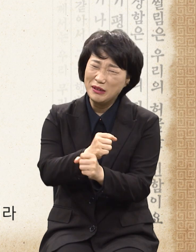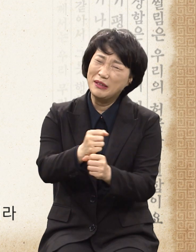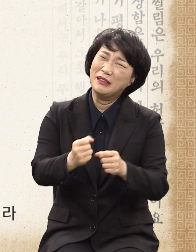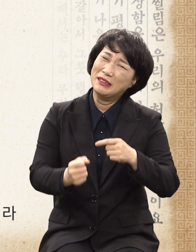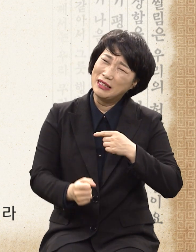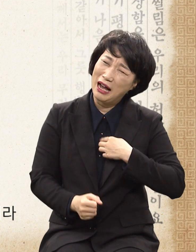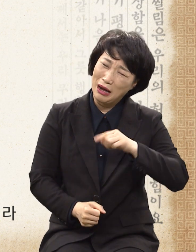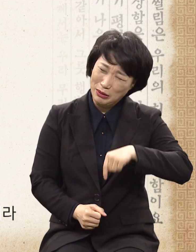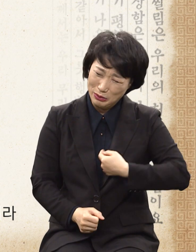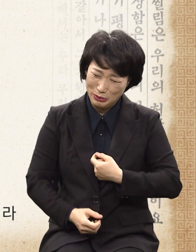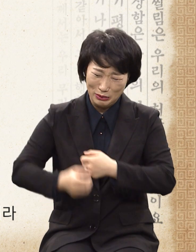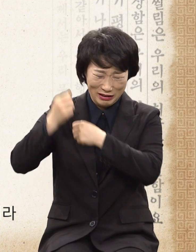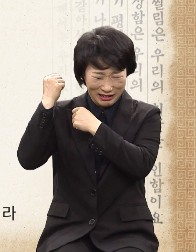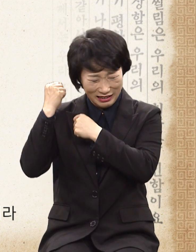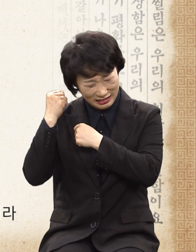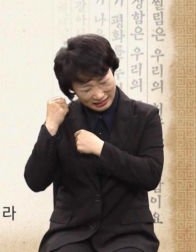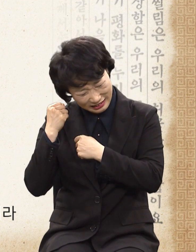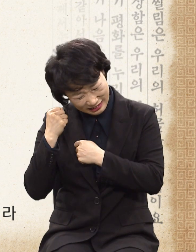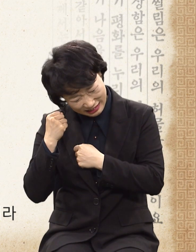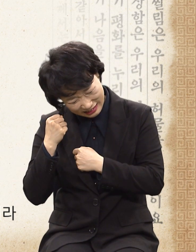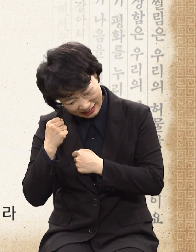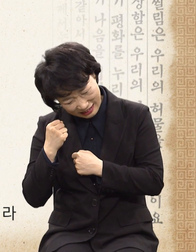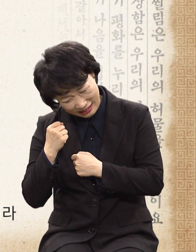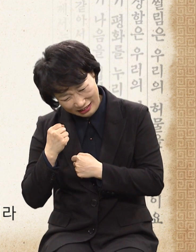짐을 나 홀로